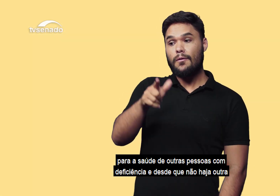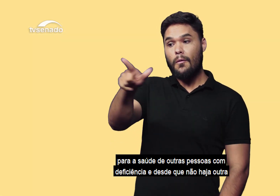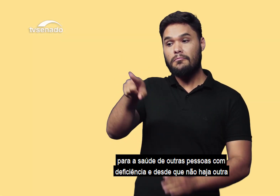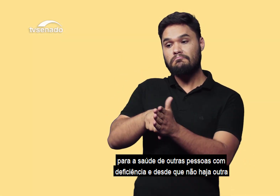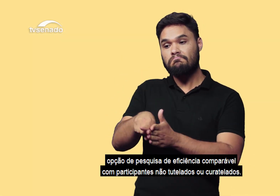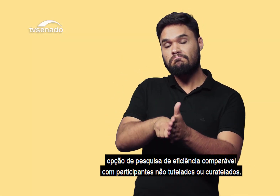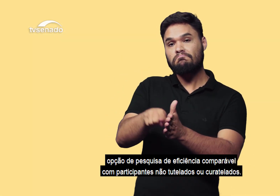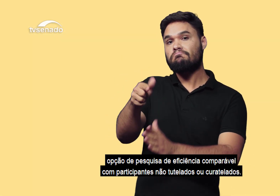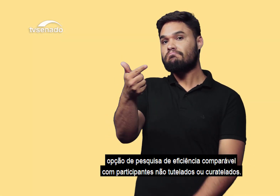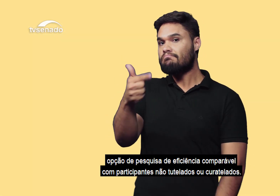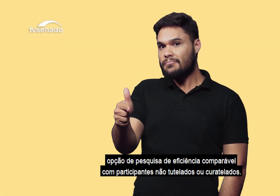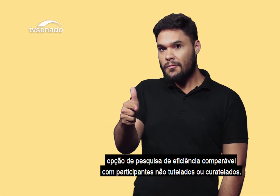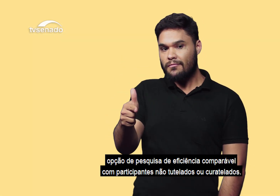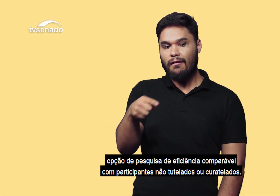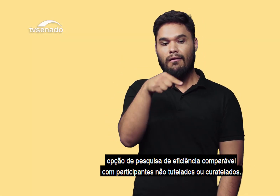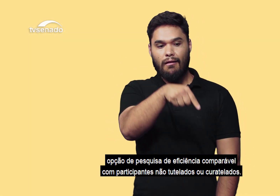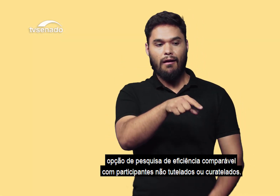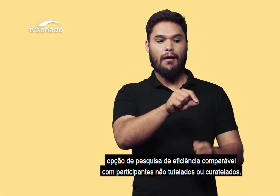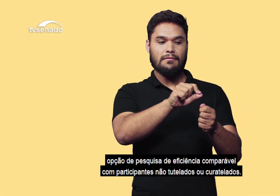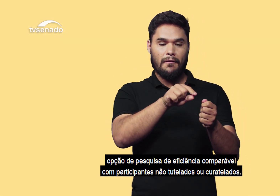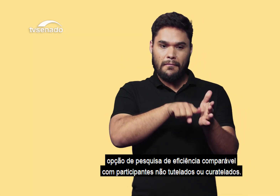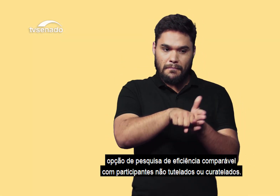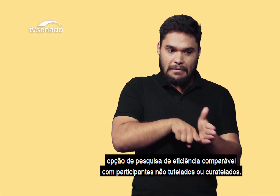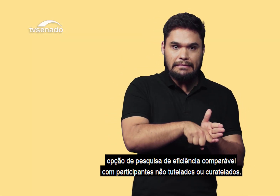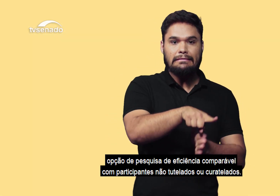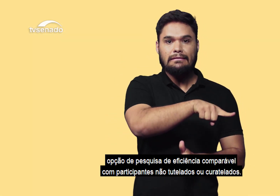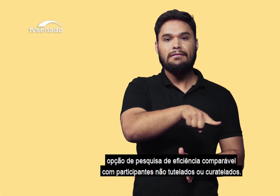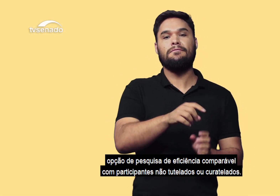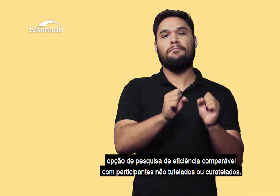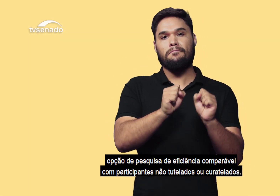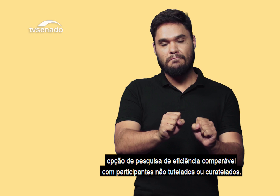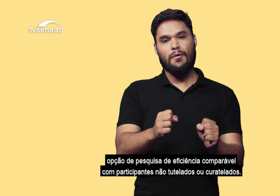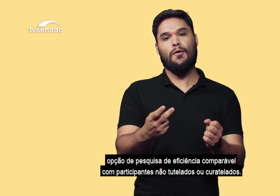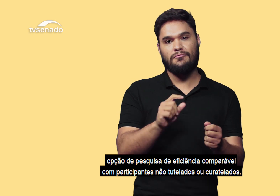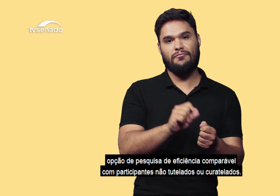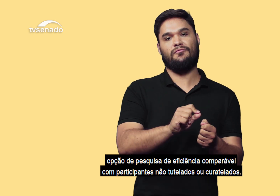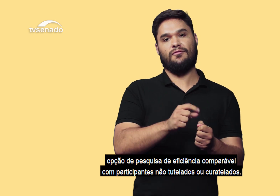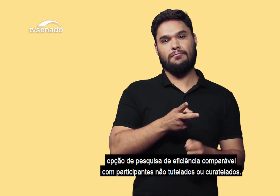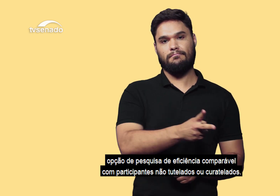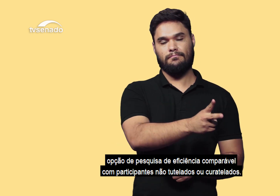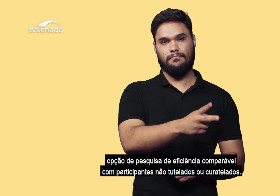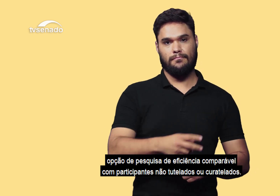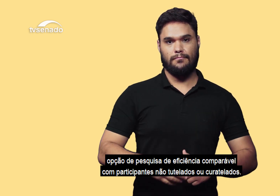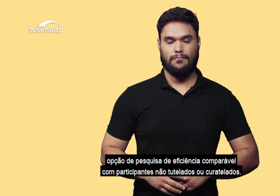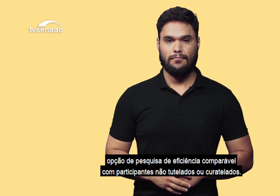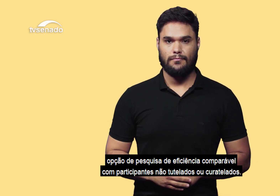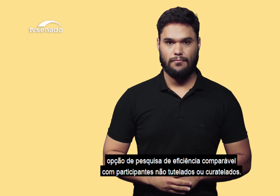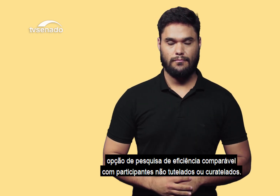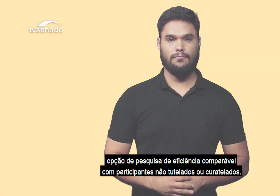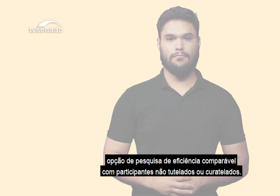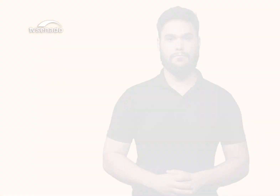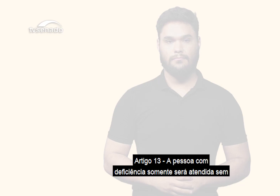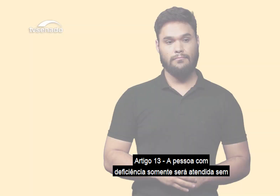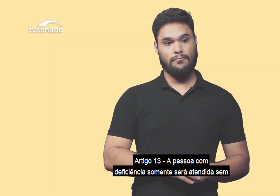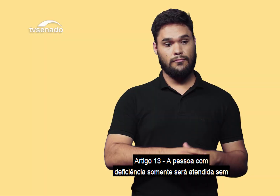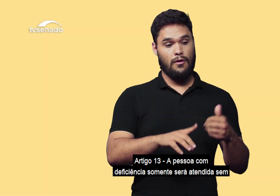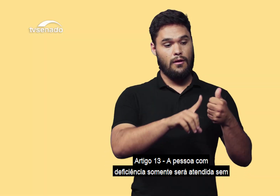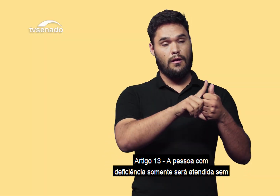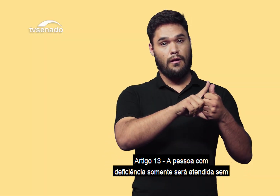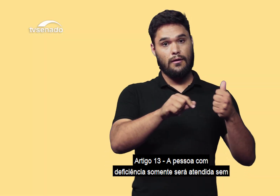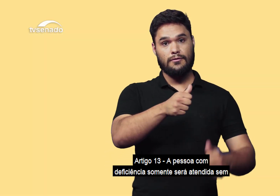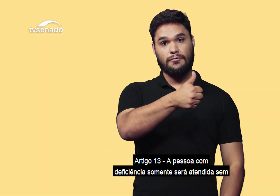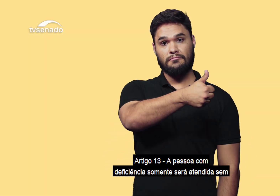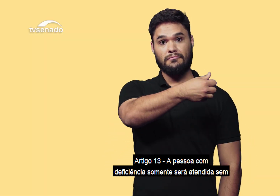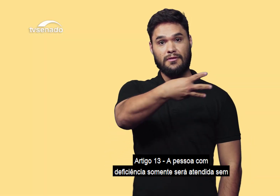não haja outra opção de pesquisa de eficácia comparável com participantes não tutelados ou curatelados. Artigo